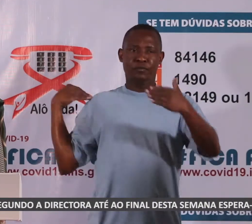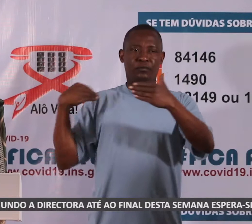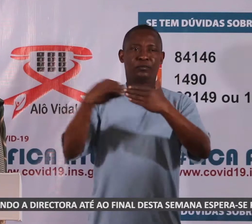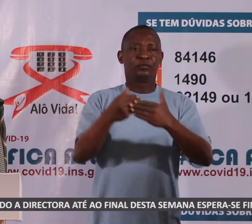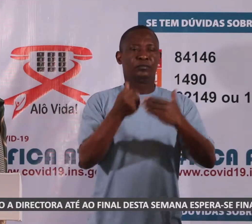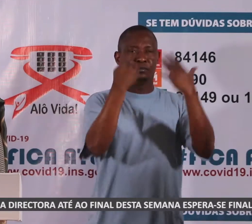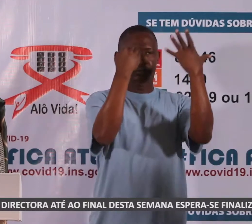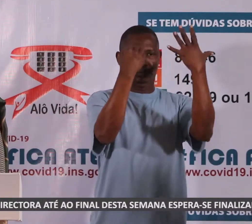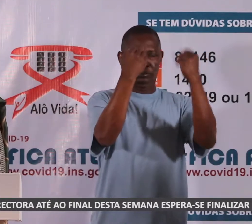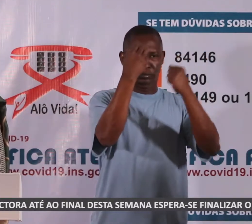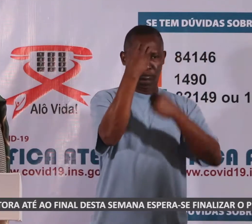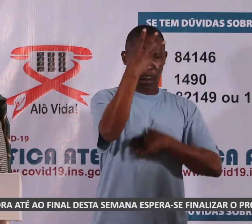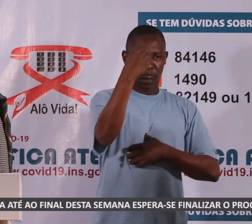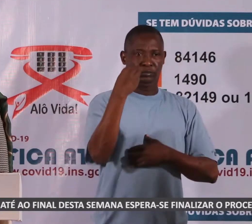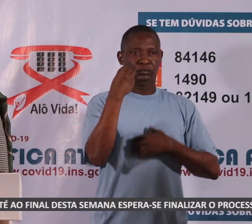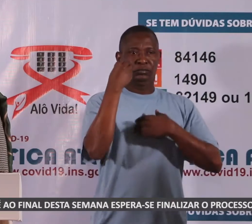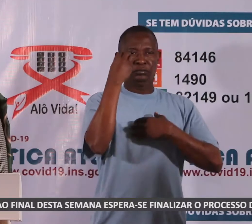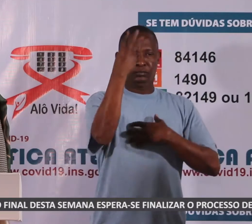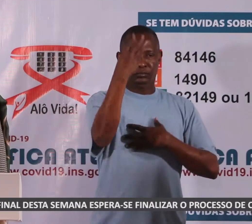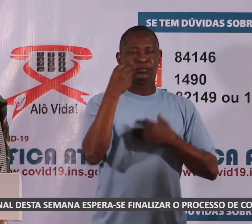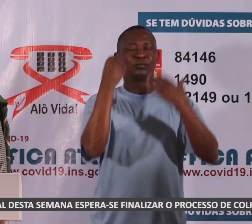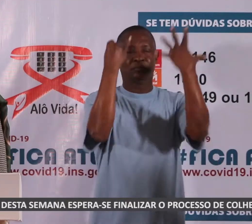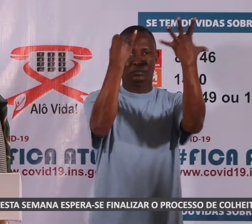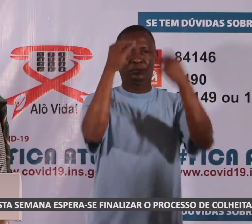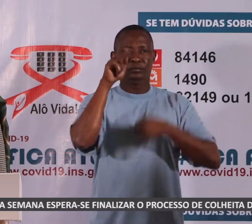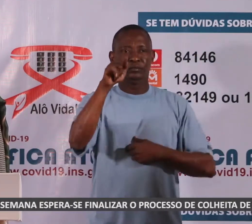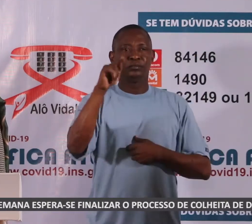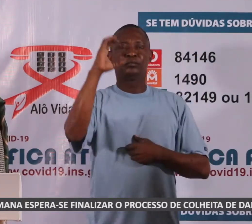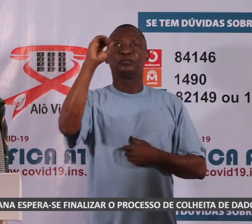336.019 casos de infecção de Covid-19, dos quais